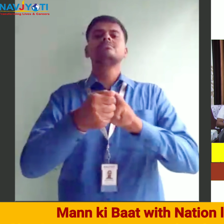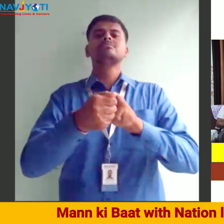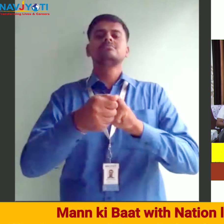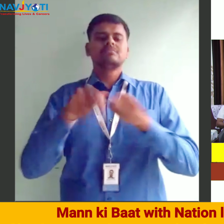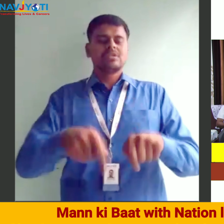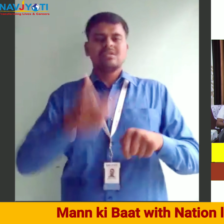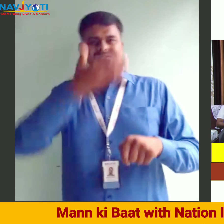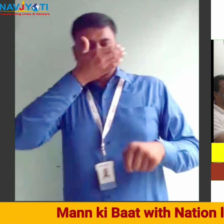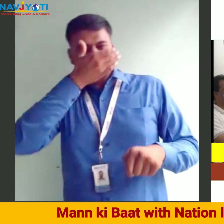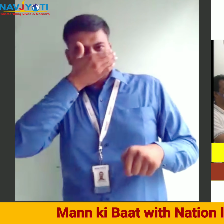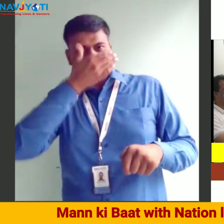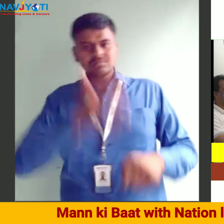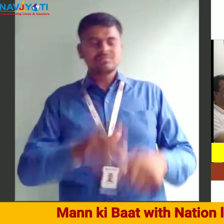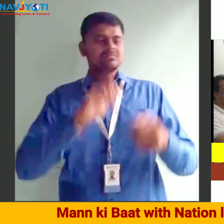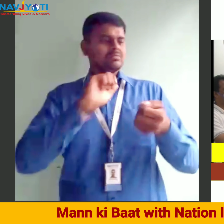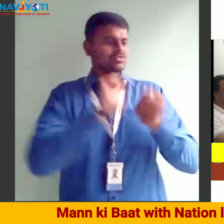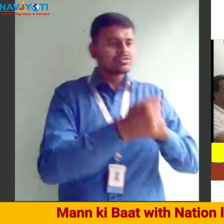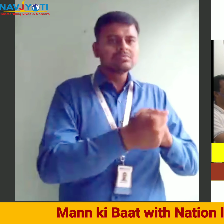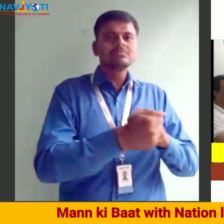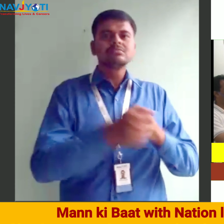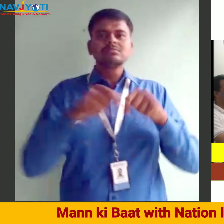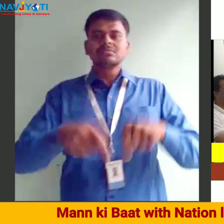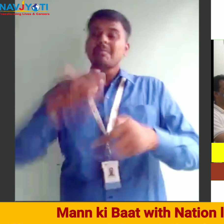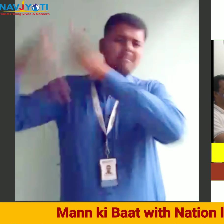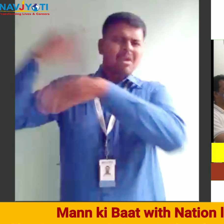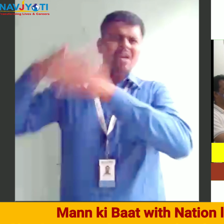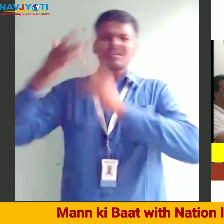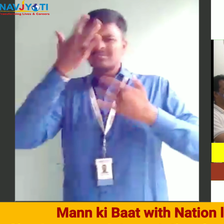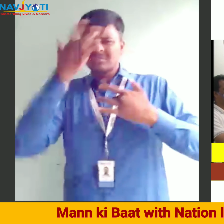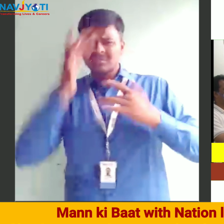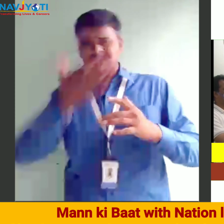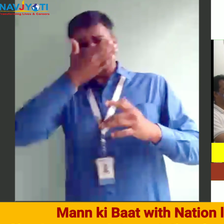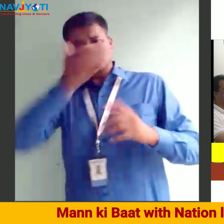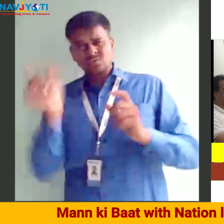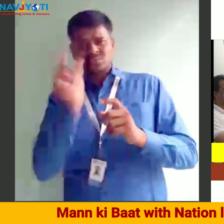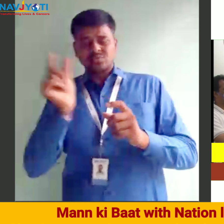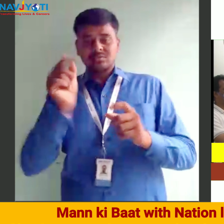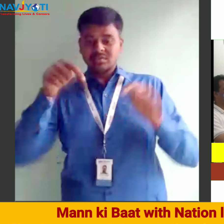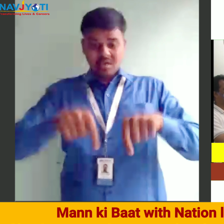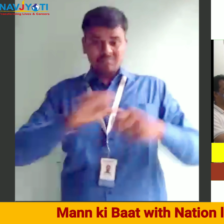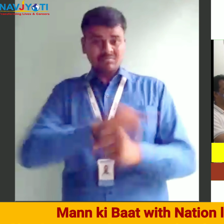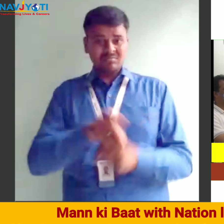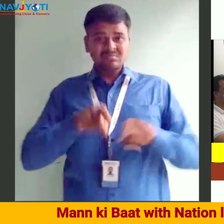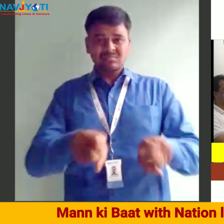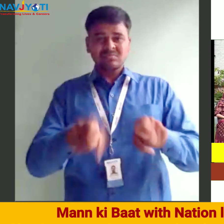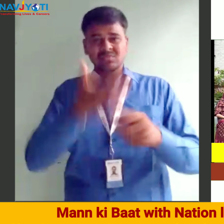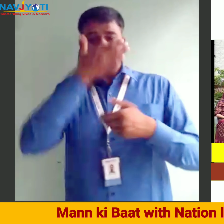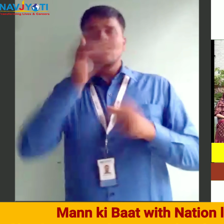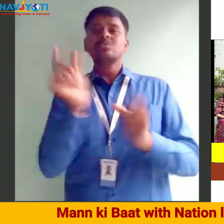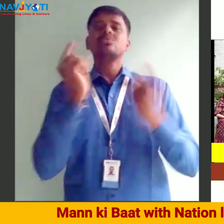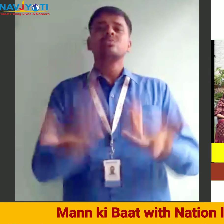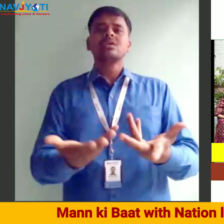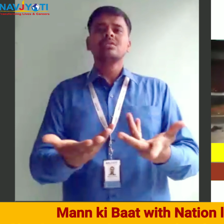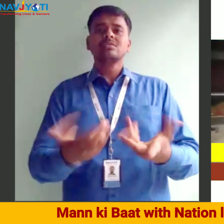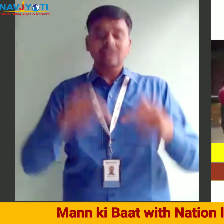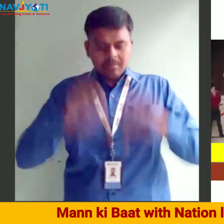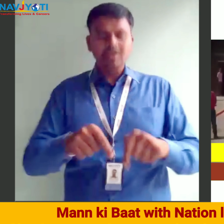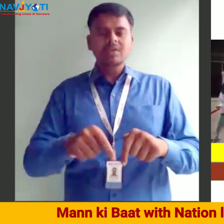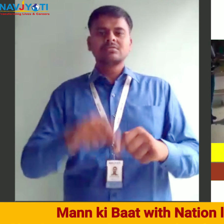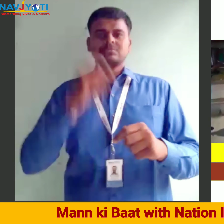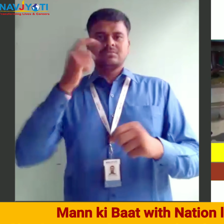और ये धारणा भी बदली। वैसे ही मास्क को लेकर भी धारणा अब बदलने वाली ही